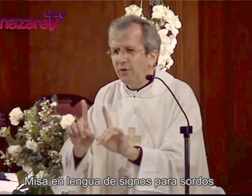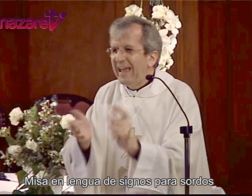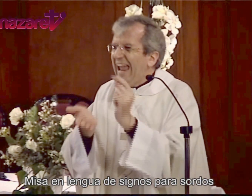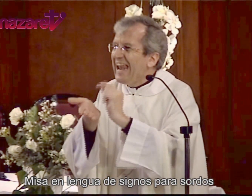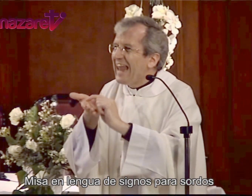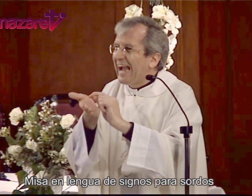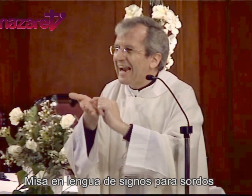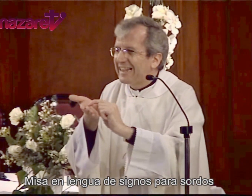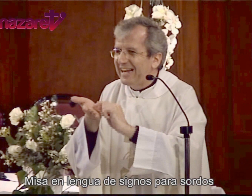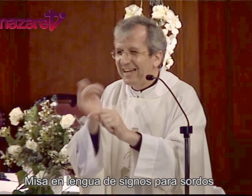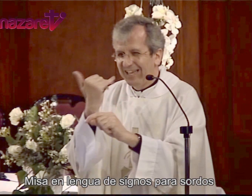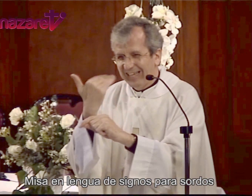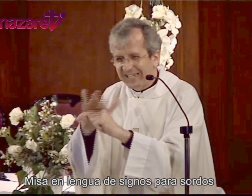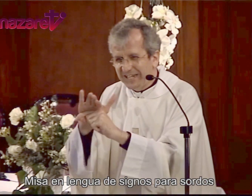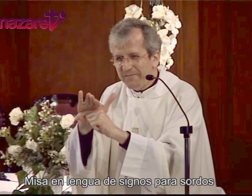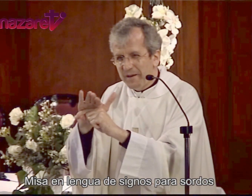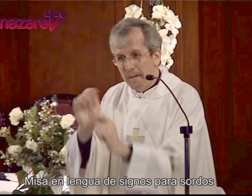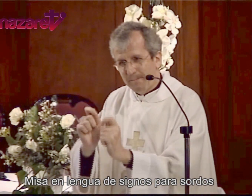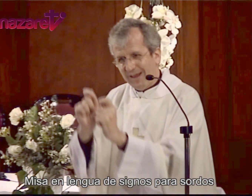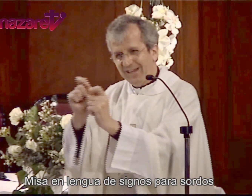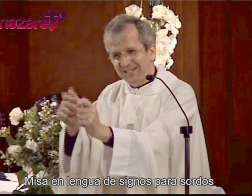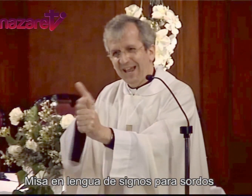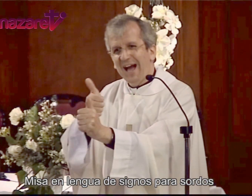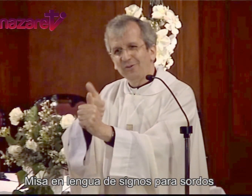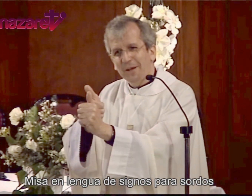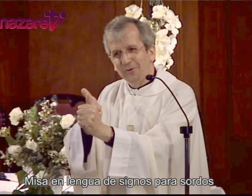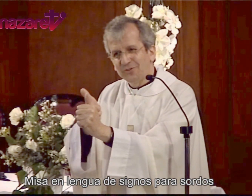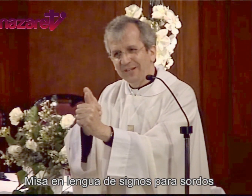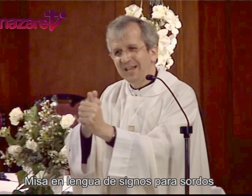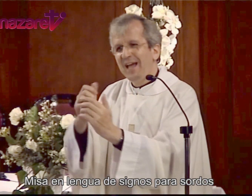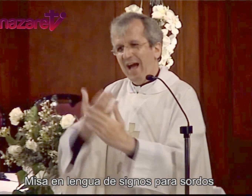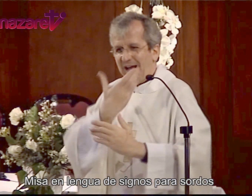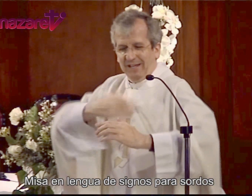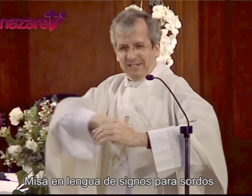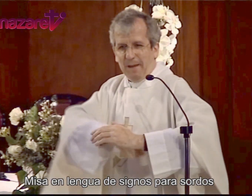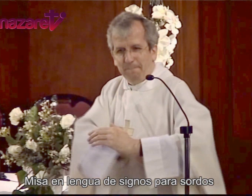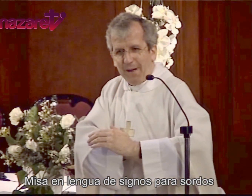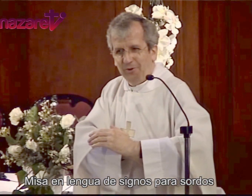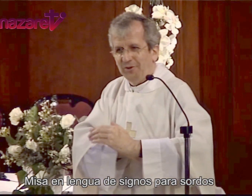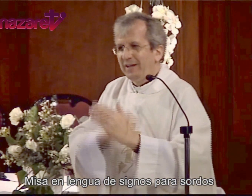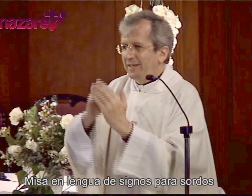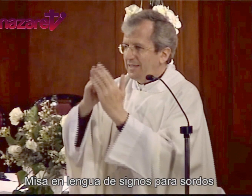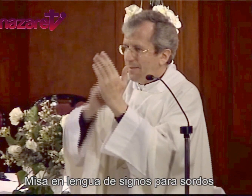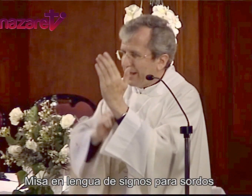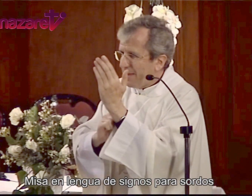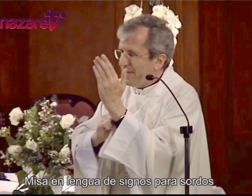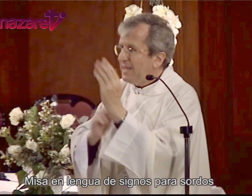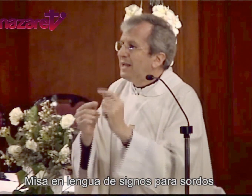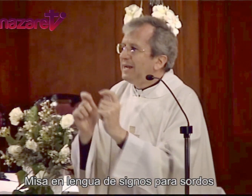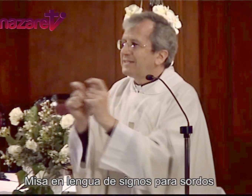En la carta Que escriben Para dársela A los apóstoles A San Pablo Y a Bernabé Les